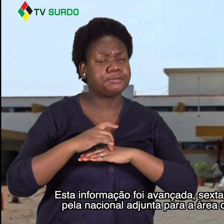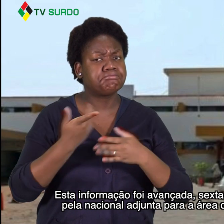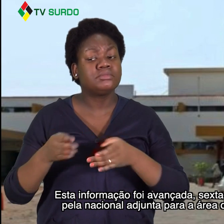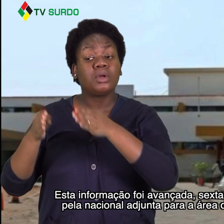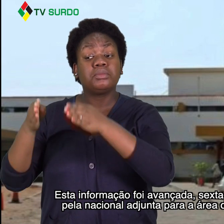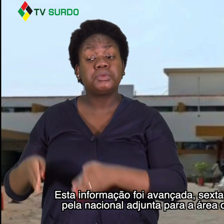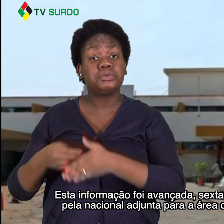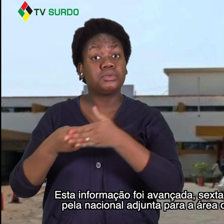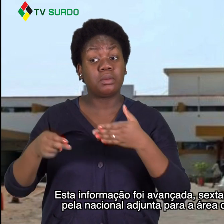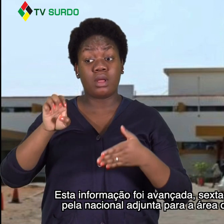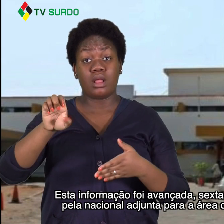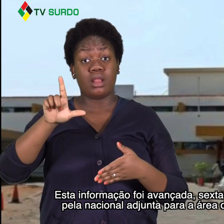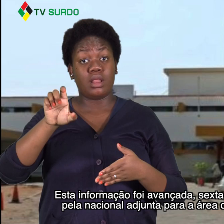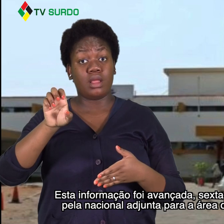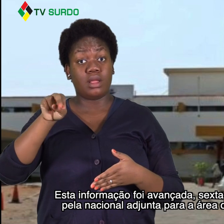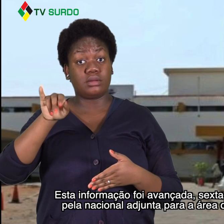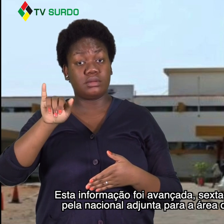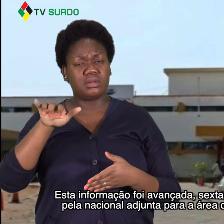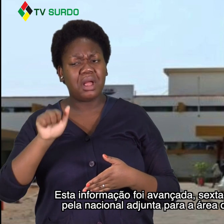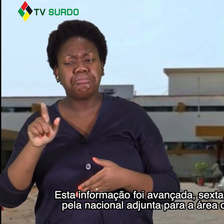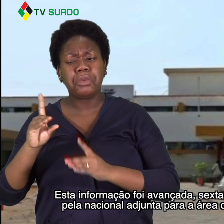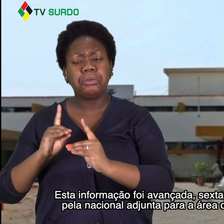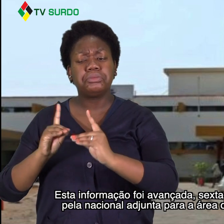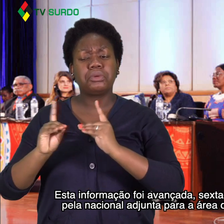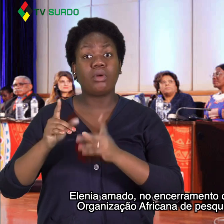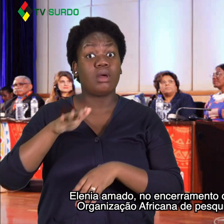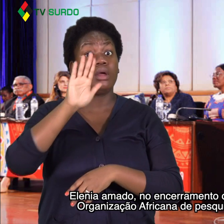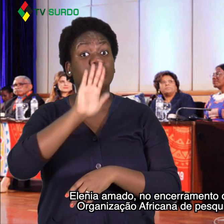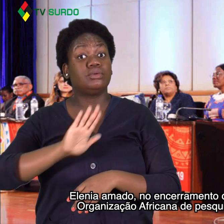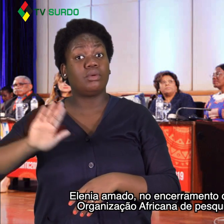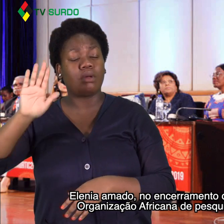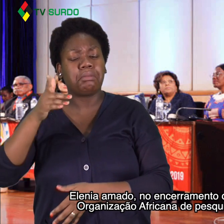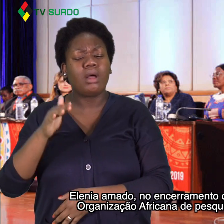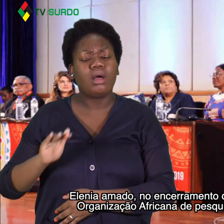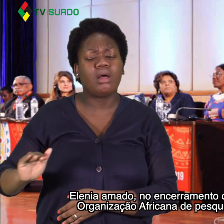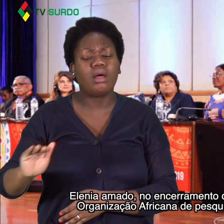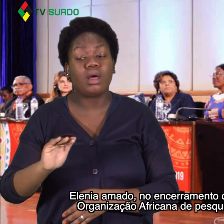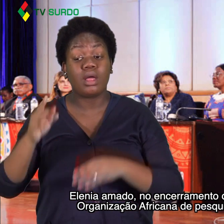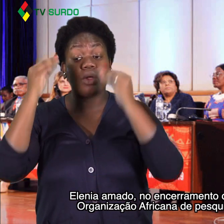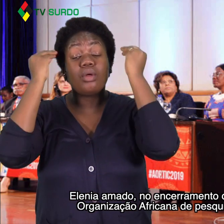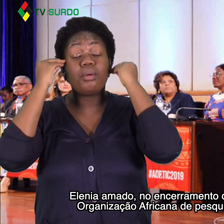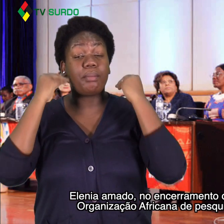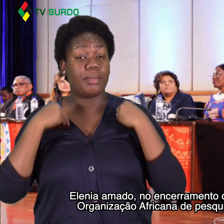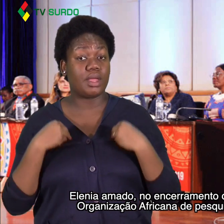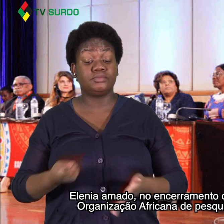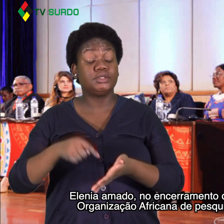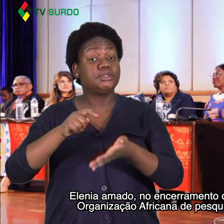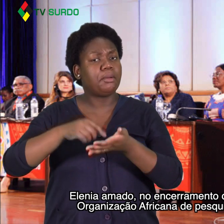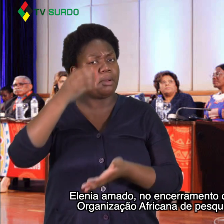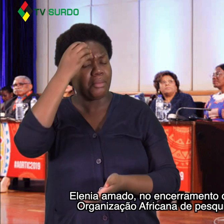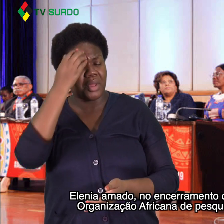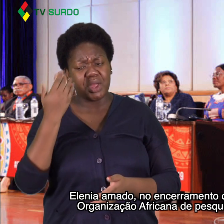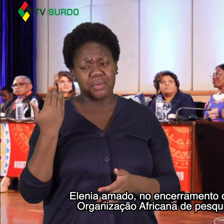Maputo pela Diretora Nacional Adjunta para a Área de Assistência Médica, Elenia Amado, no encerramento da 12ª